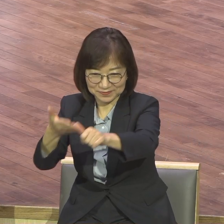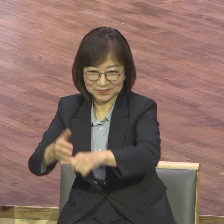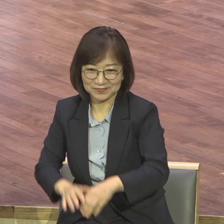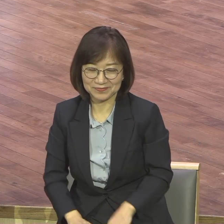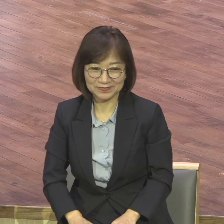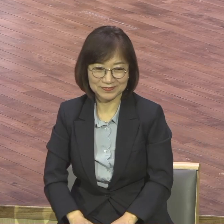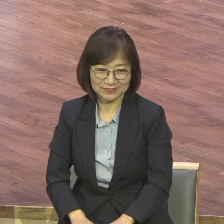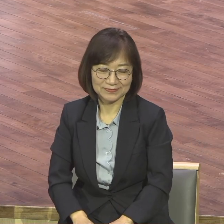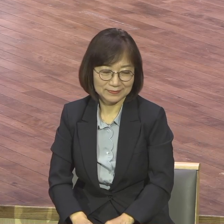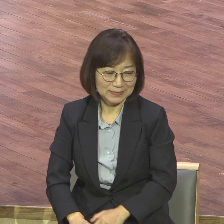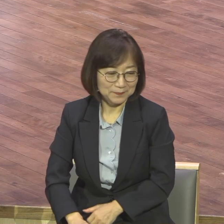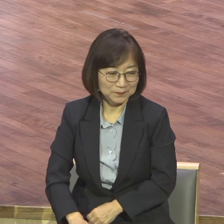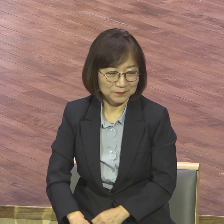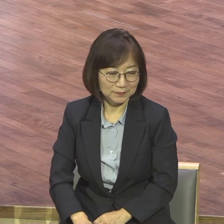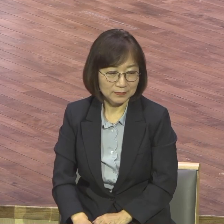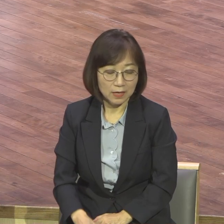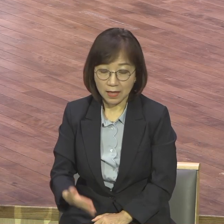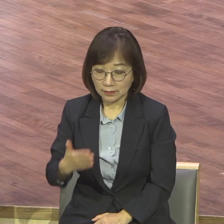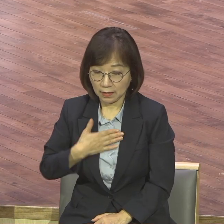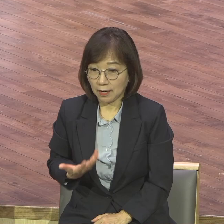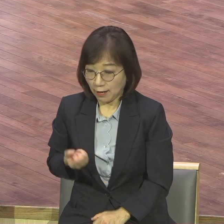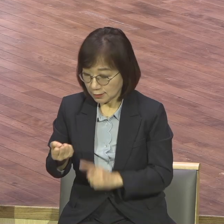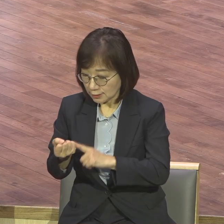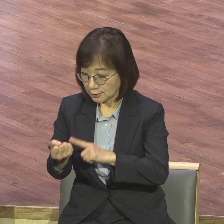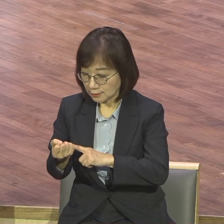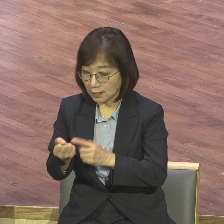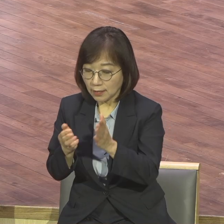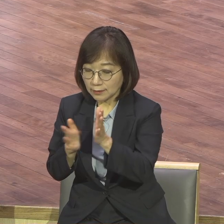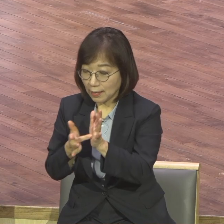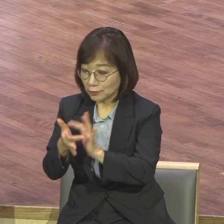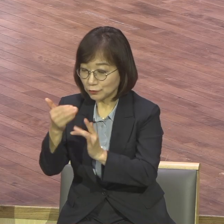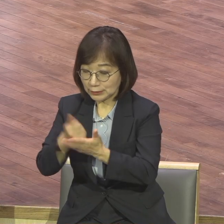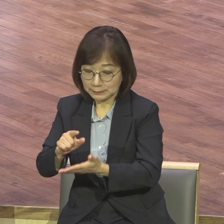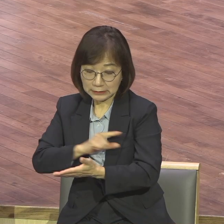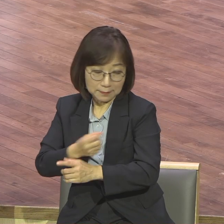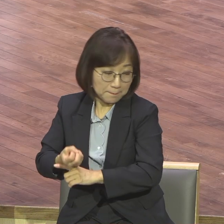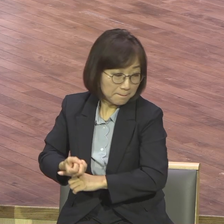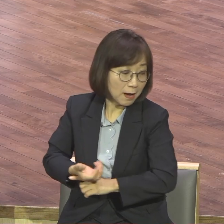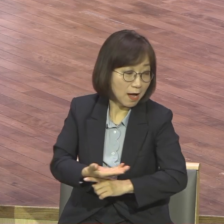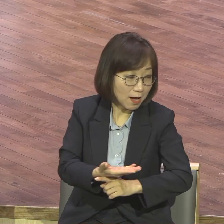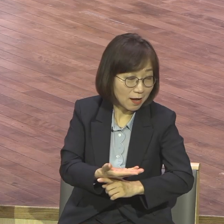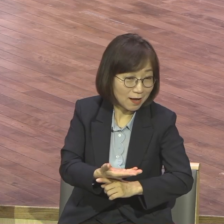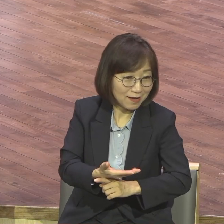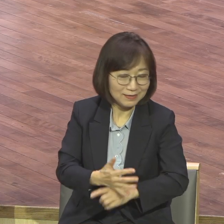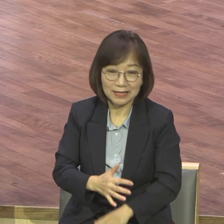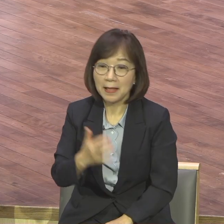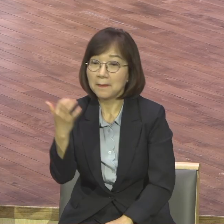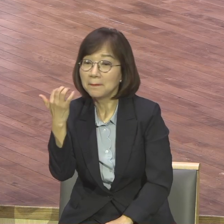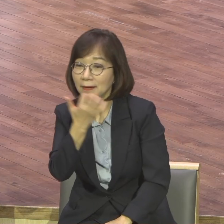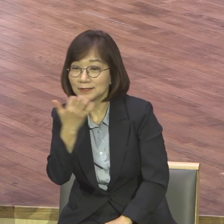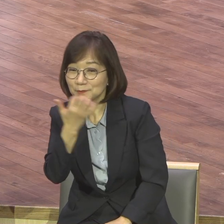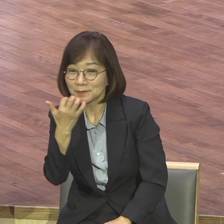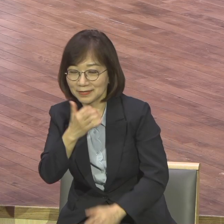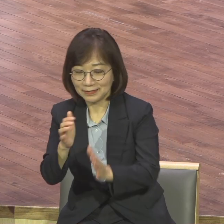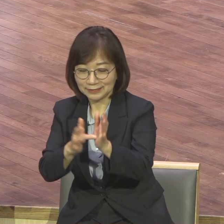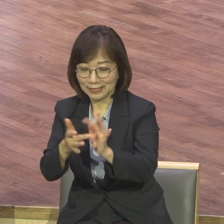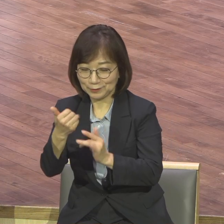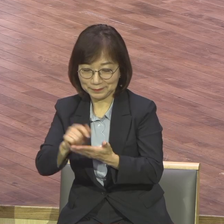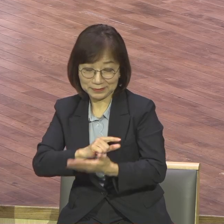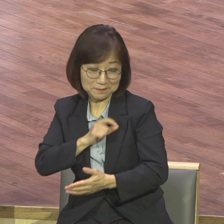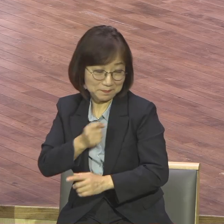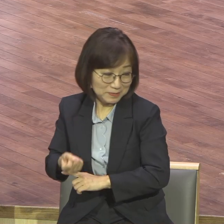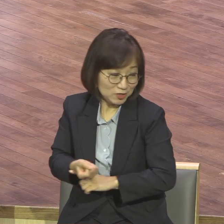나사렛 예수 이름 일어나라. 그 예수 이름, 예수 있으니까 예수 말하니까 앉으면 일어나 버렸잖아요. 그러니까 내게 있는 것 말하는